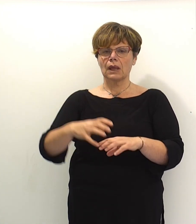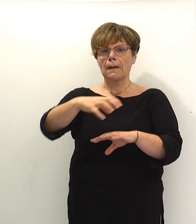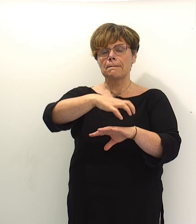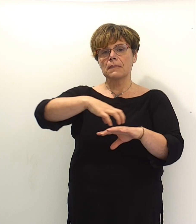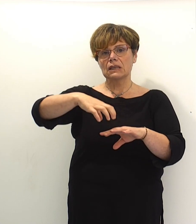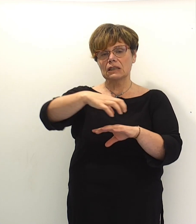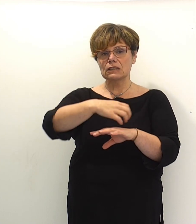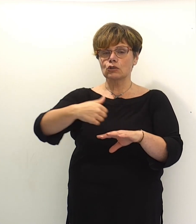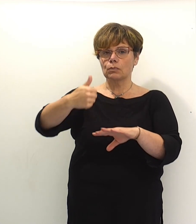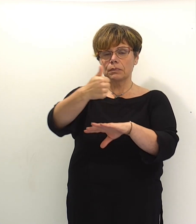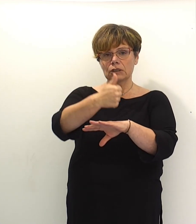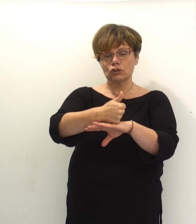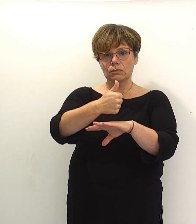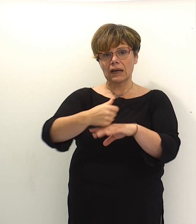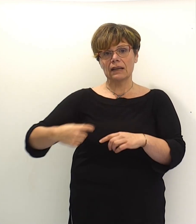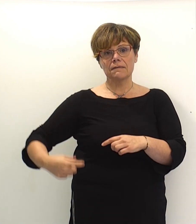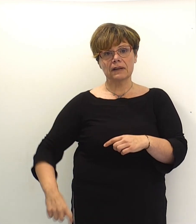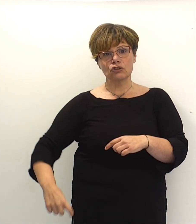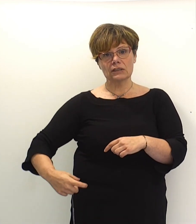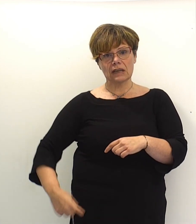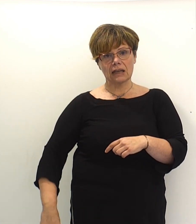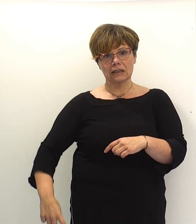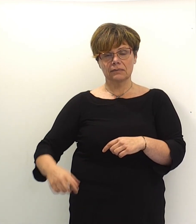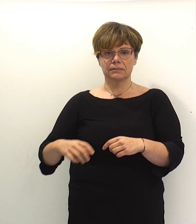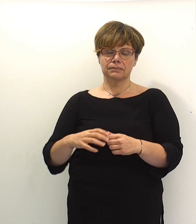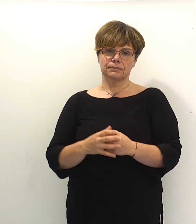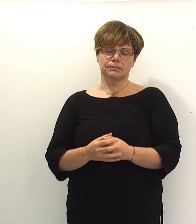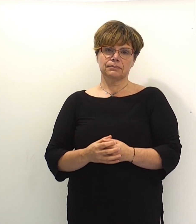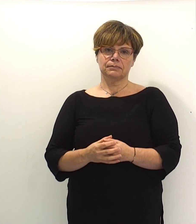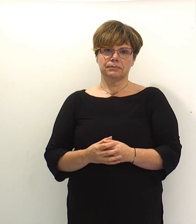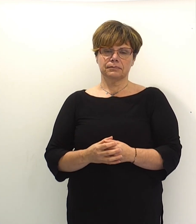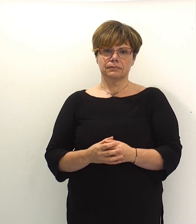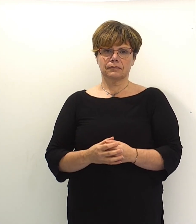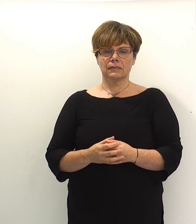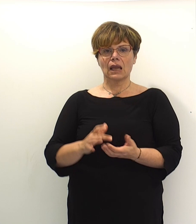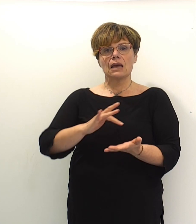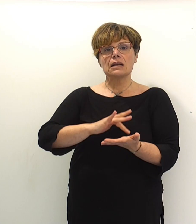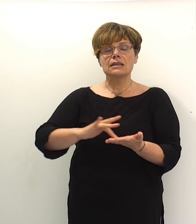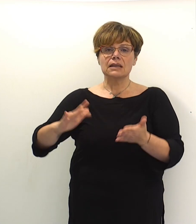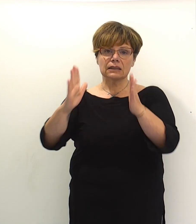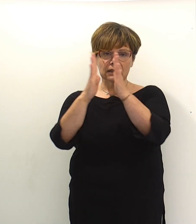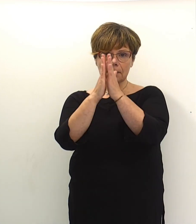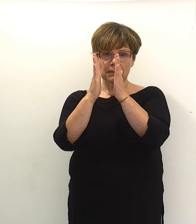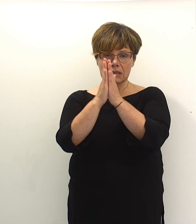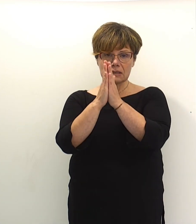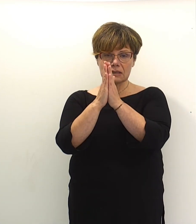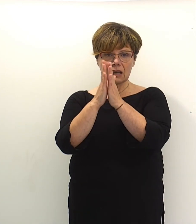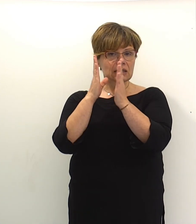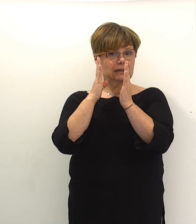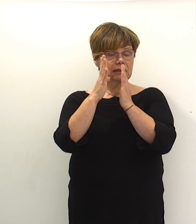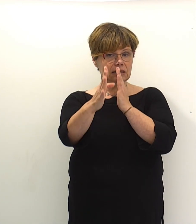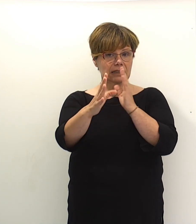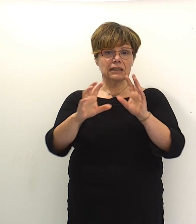ministro principale dei Francescani. La Santa Messa sarà trasmessa